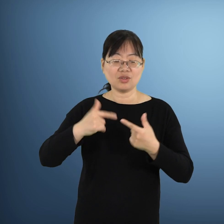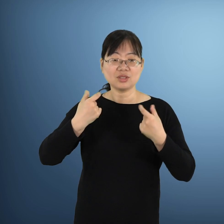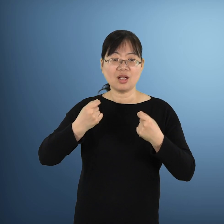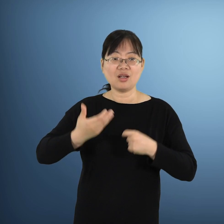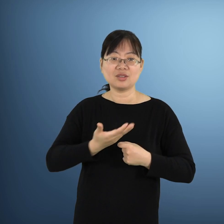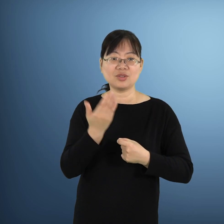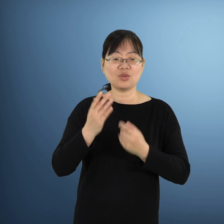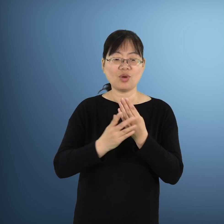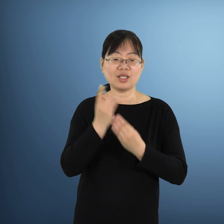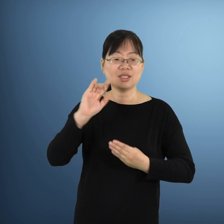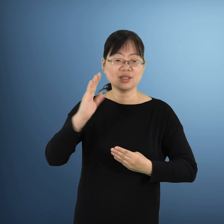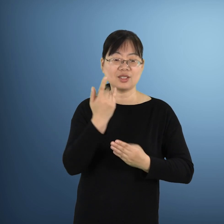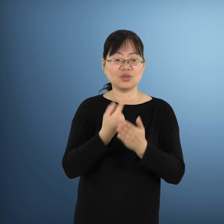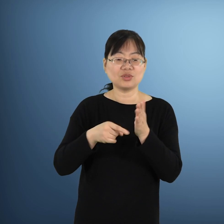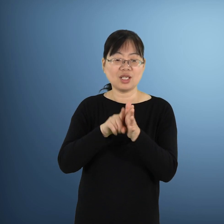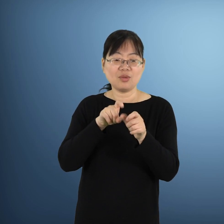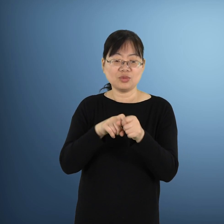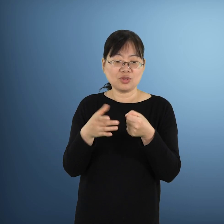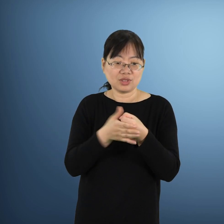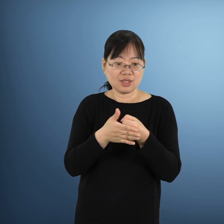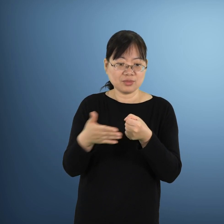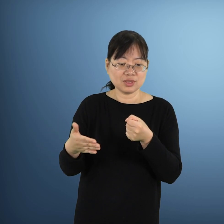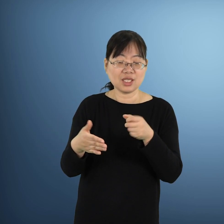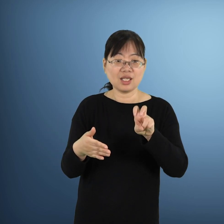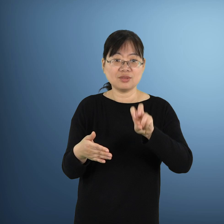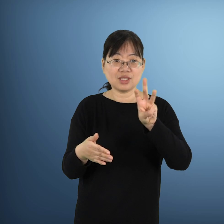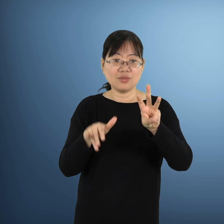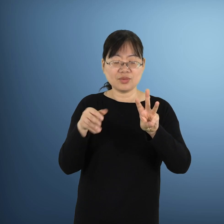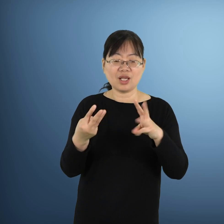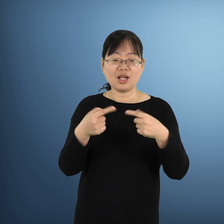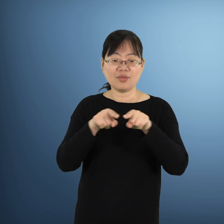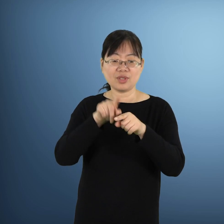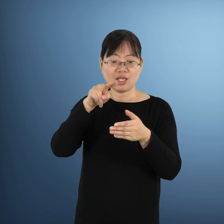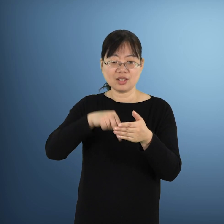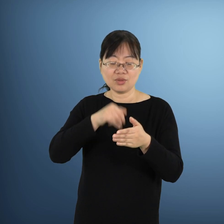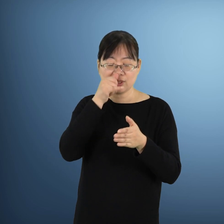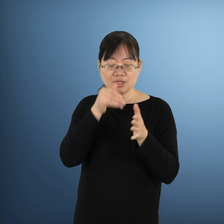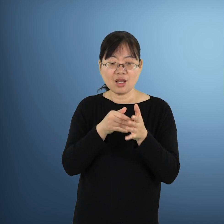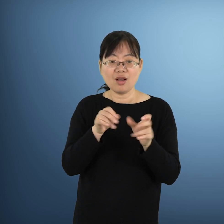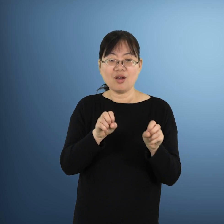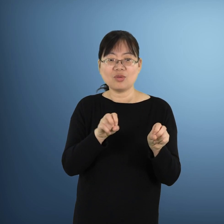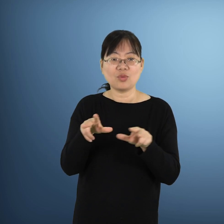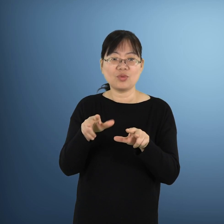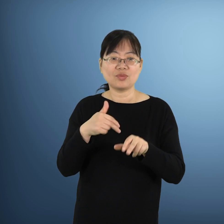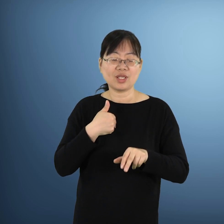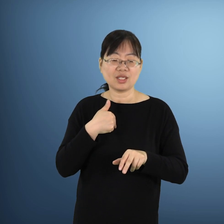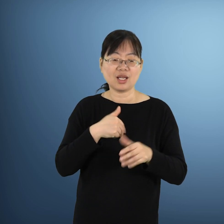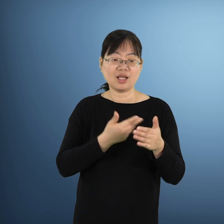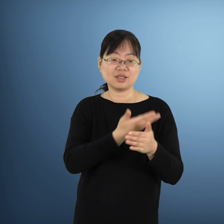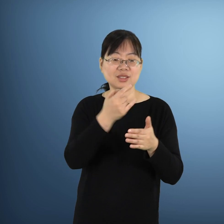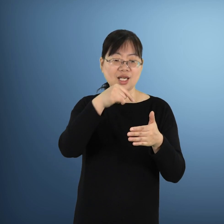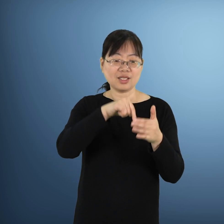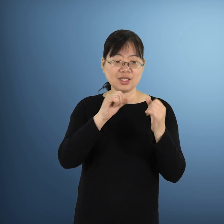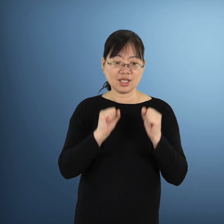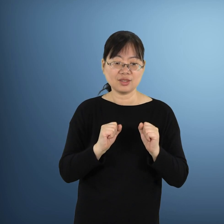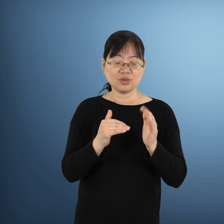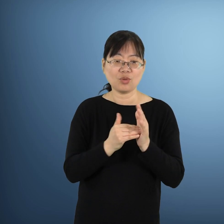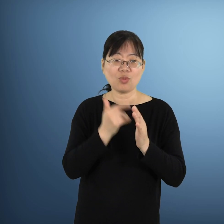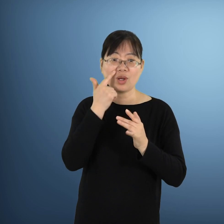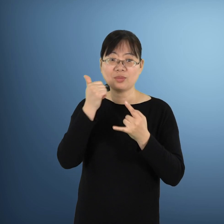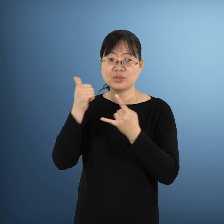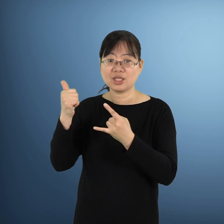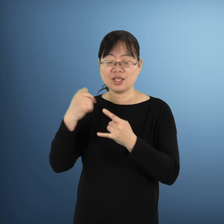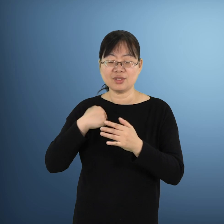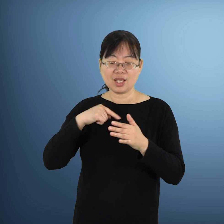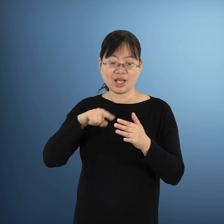같이 그들도 하나가 되게 하려 함이니이다. 23절 함께 읽습니다. 곧 내가 그들 안에 있고